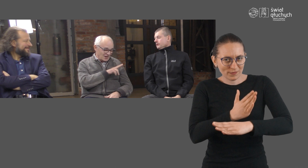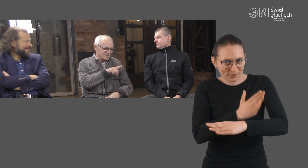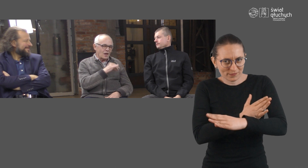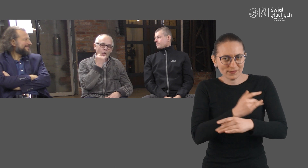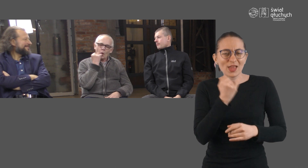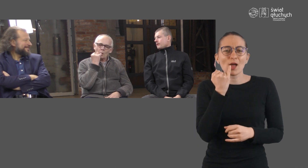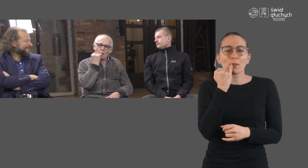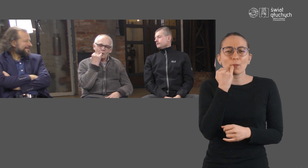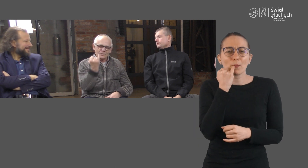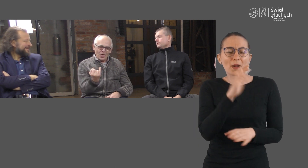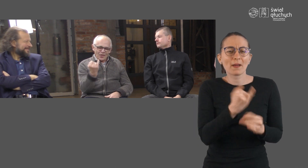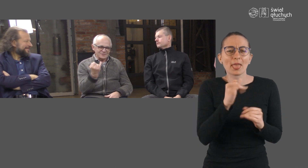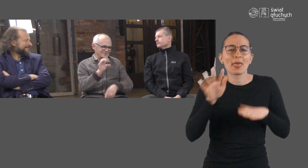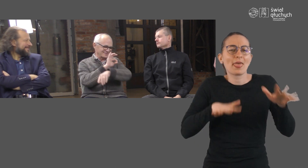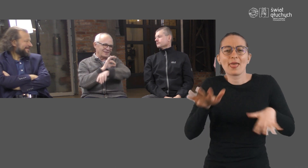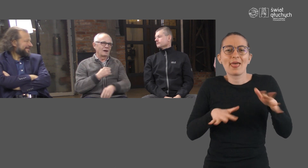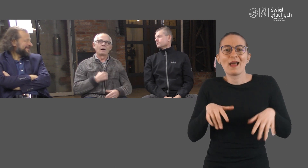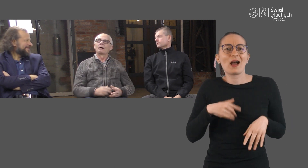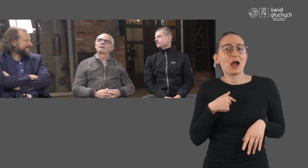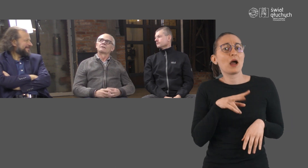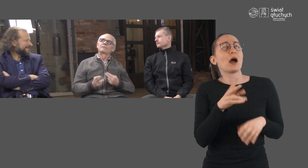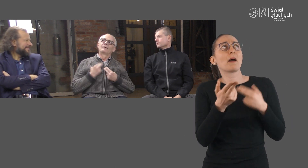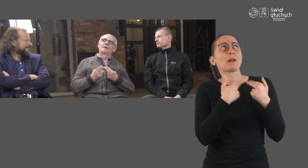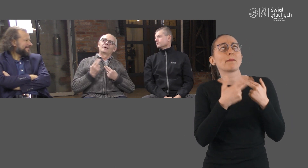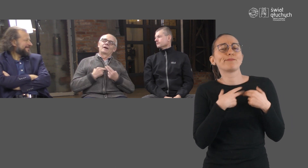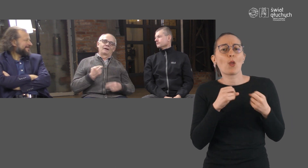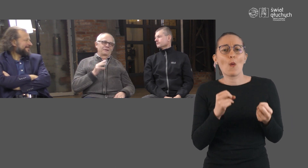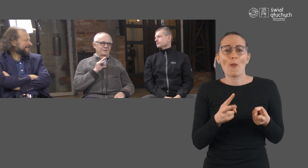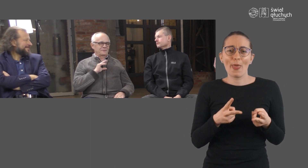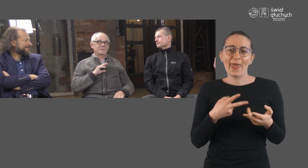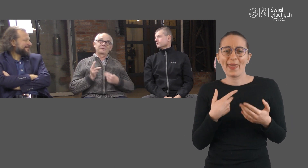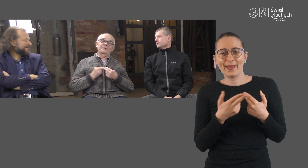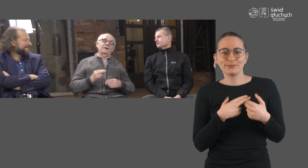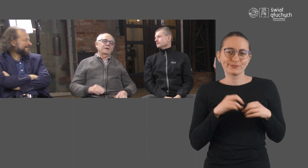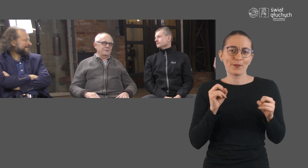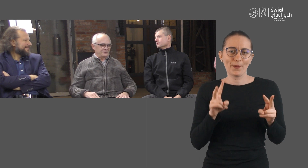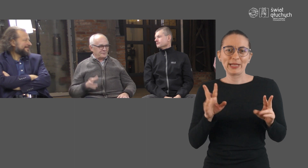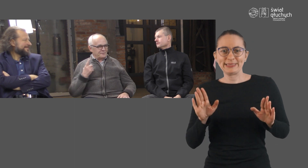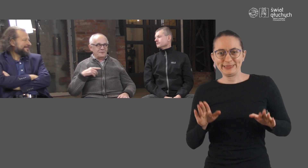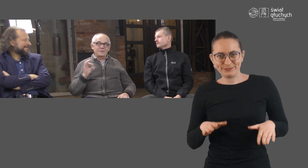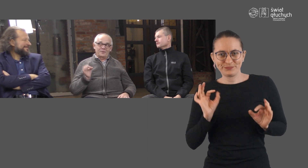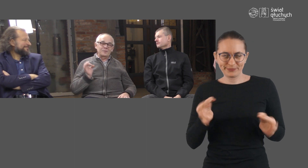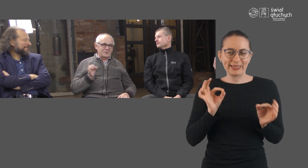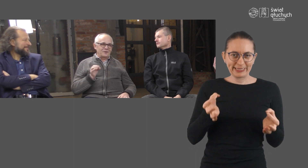nauczysz, powoli. W trzeciej klasie to już będzie takie proste dla ciebie. Tak mi odpowiadała.